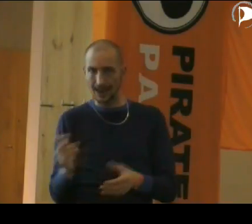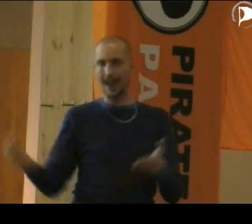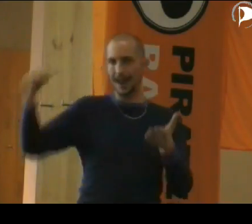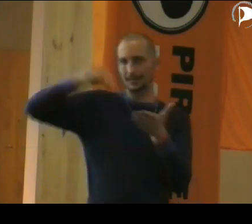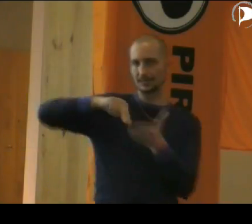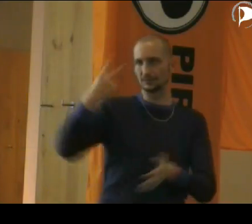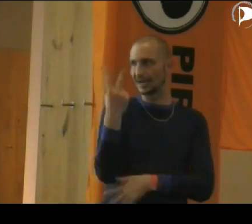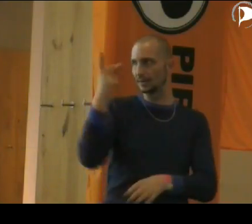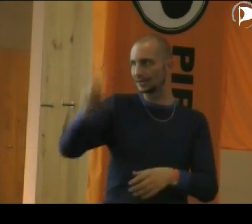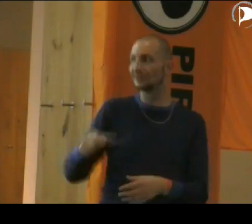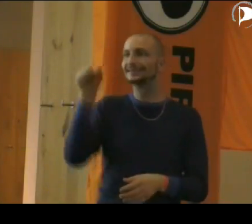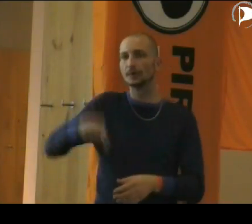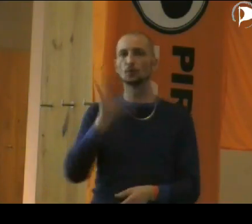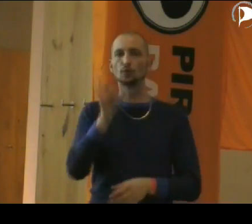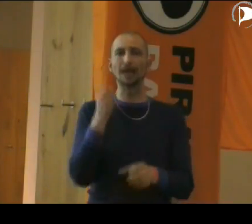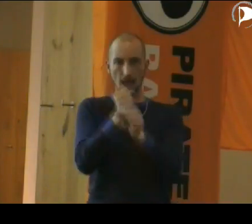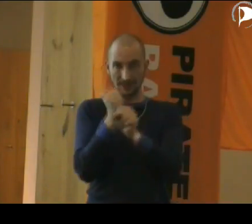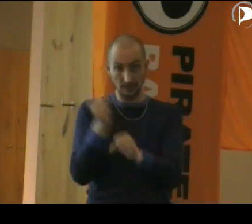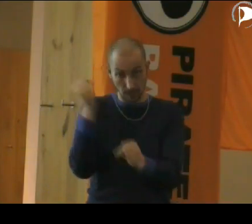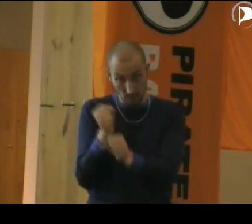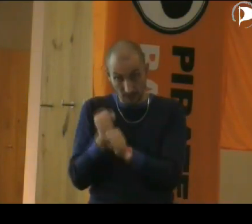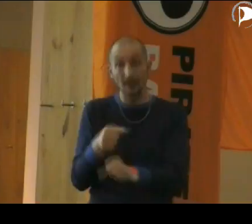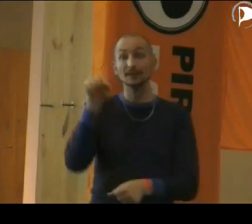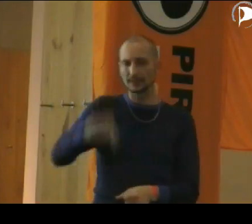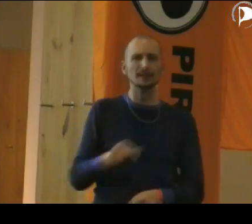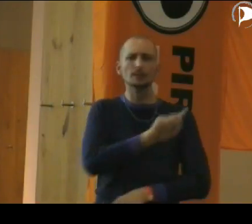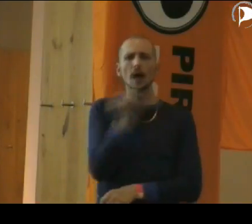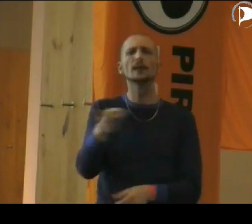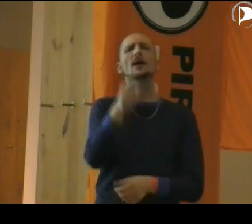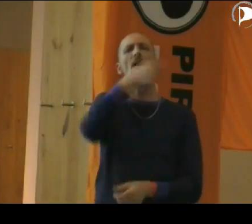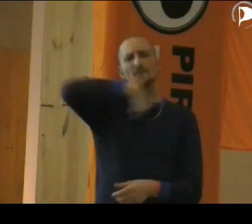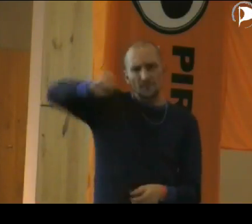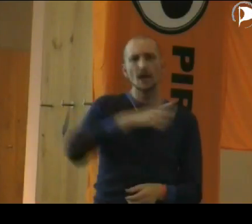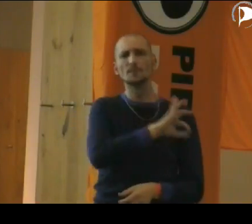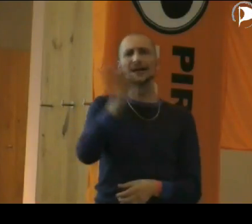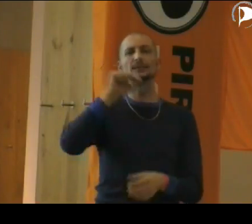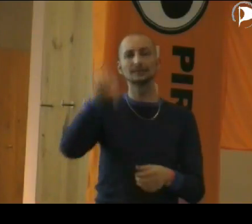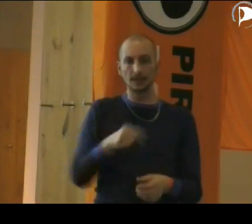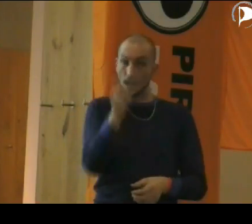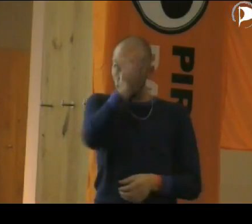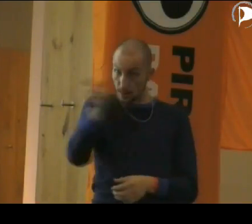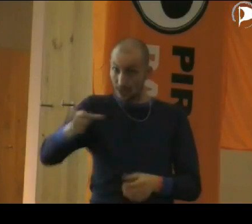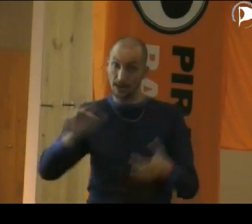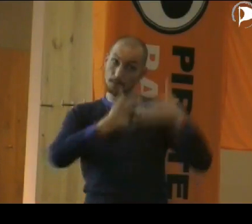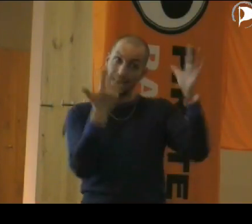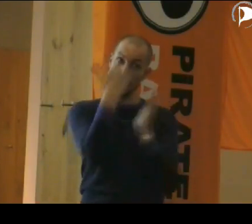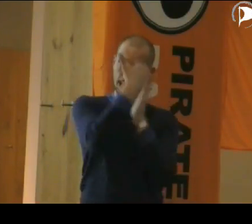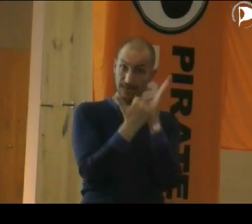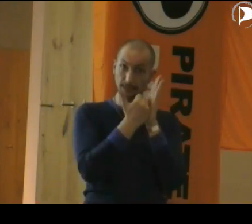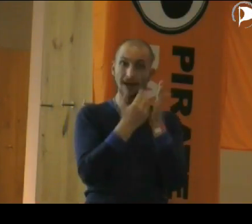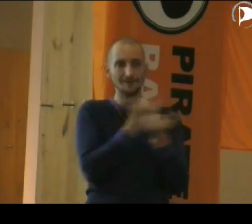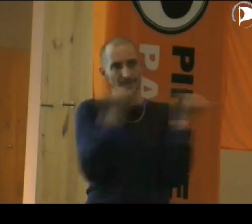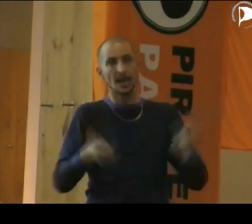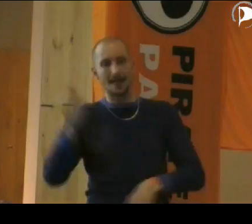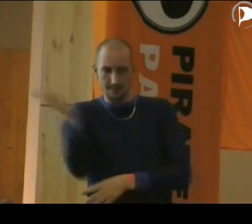schön war ja nicht das gut gesorgt gemacht haben aber nein wir lassen uns lieber eine einzelne leute aufregen müssen wir die gegend tragen